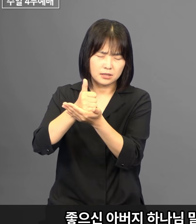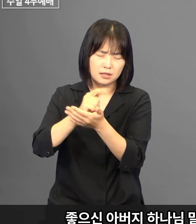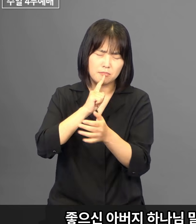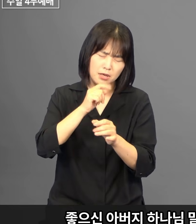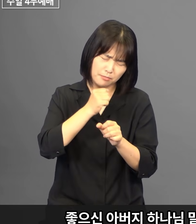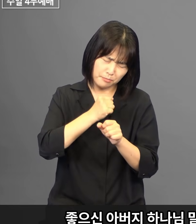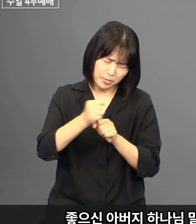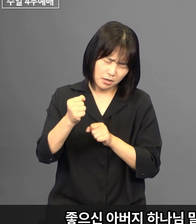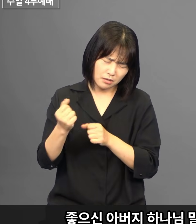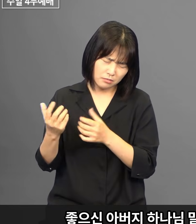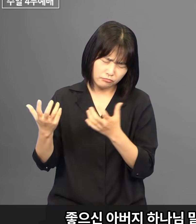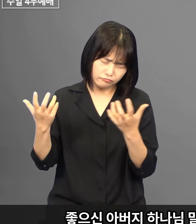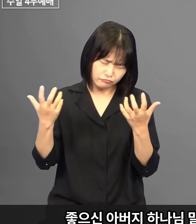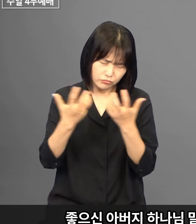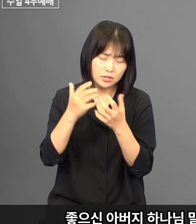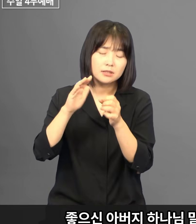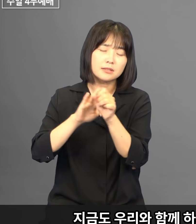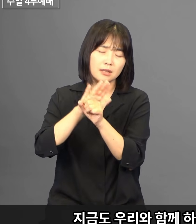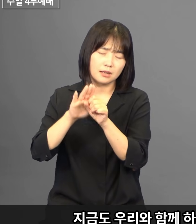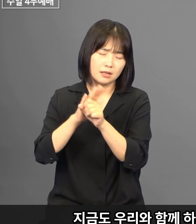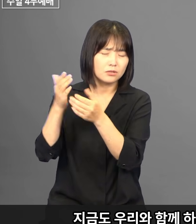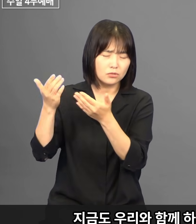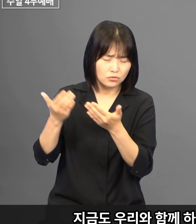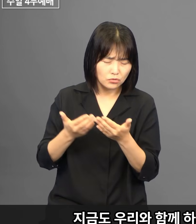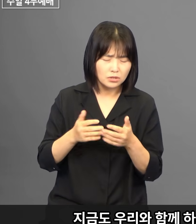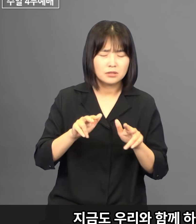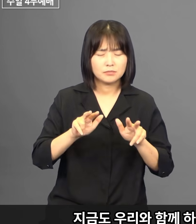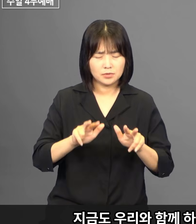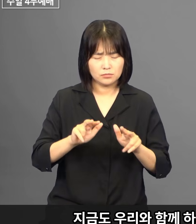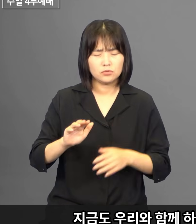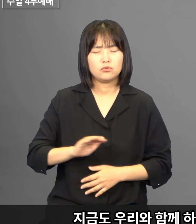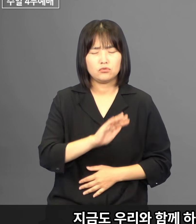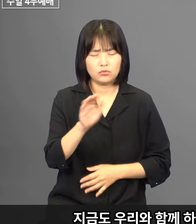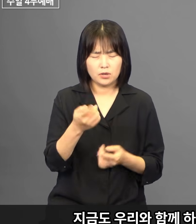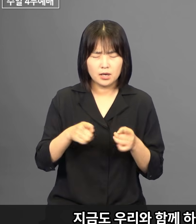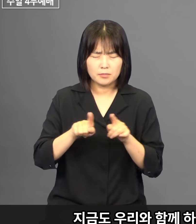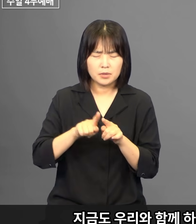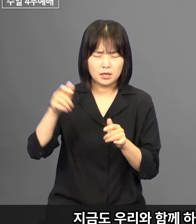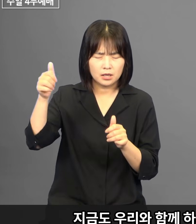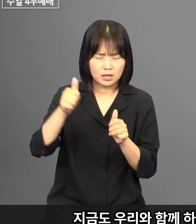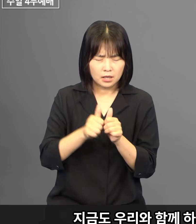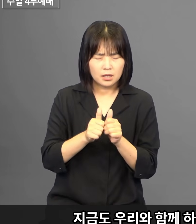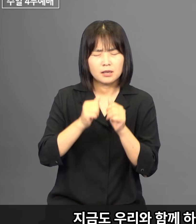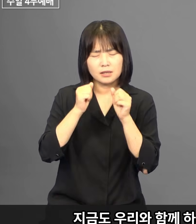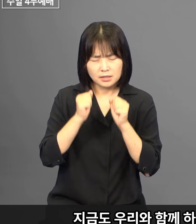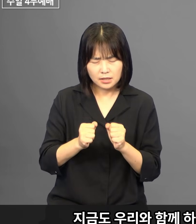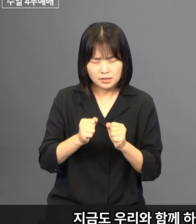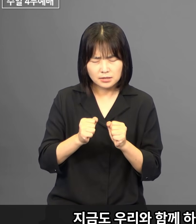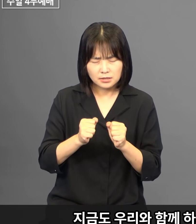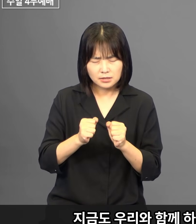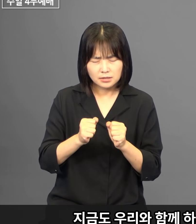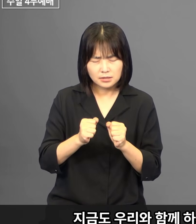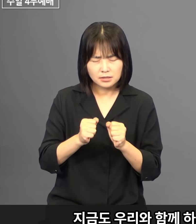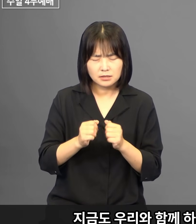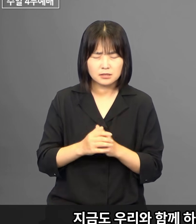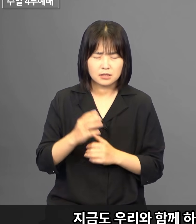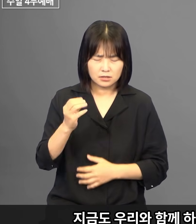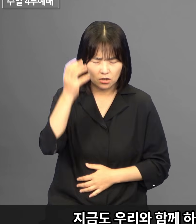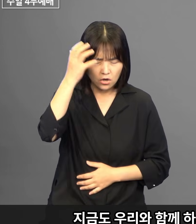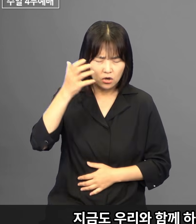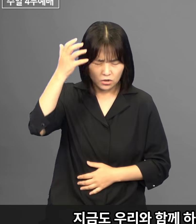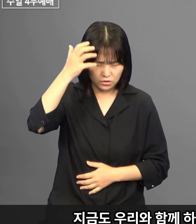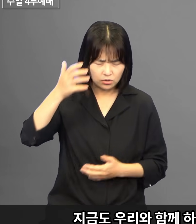없이 풍성하신 사랑하심과 지금도 우리와 함께 하시는 보혜사 성령의